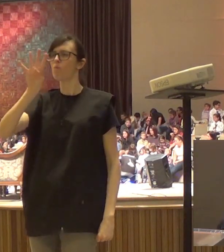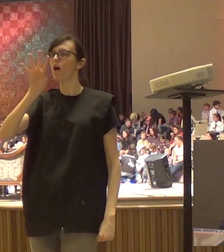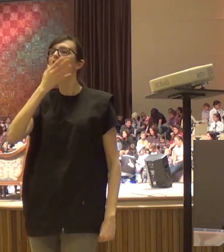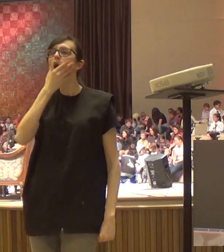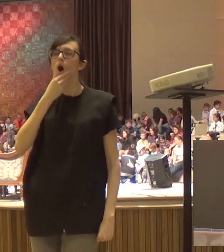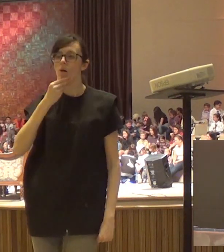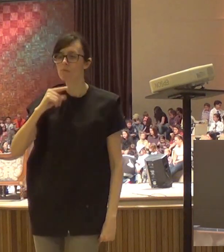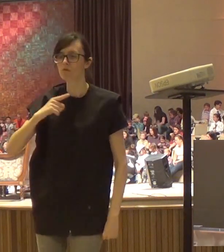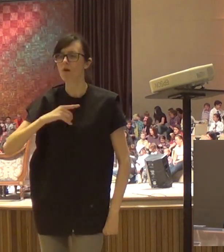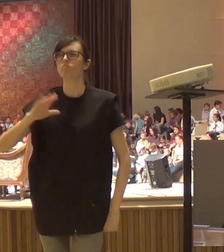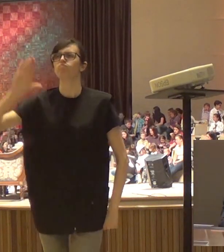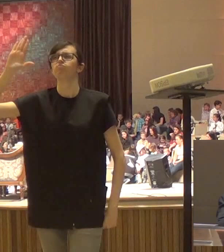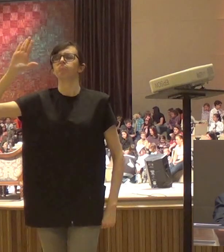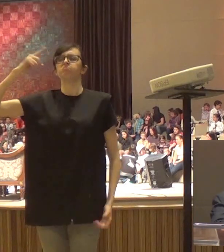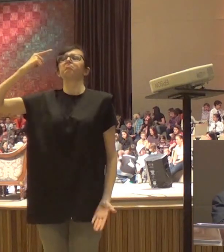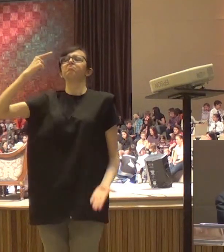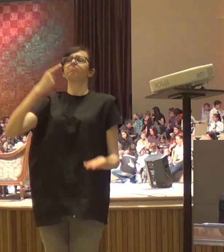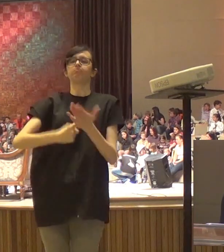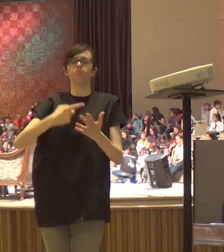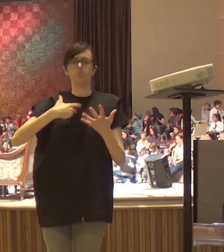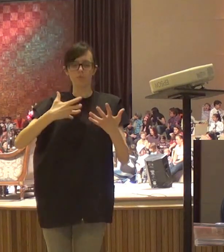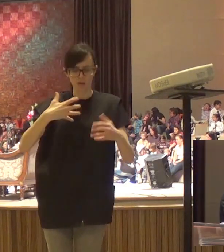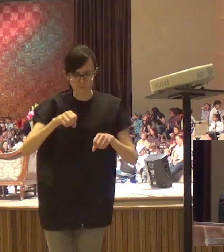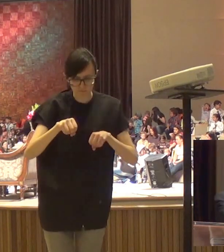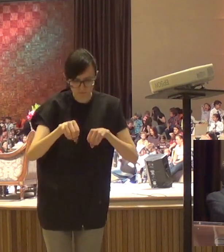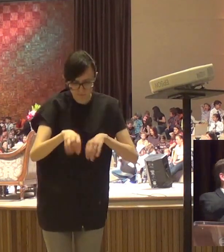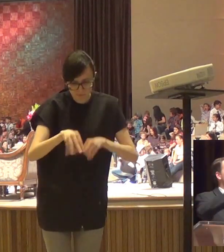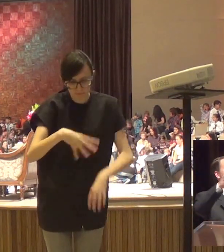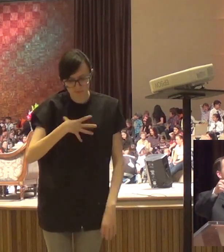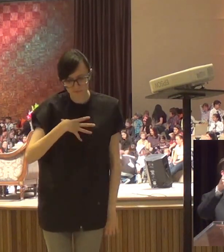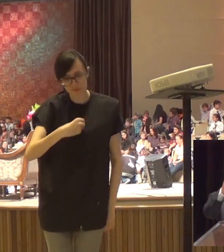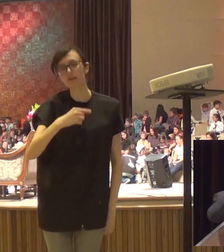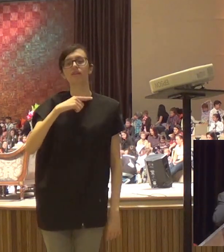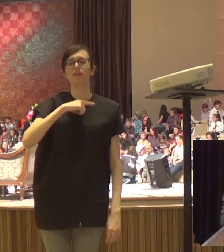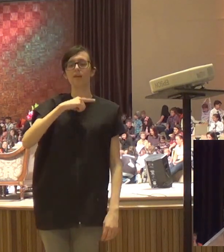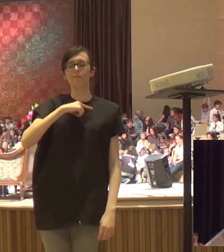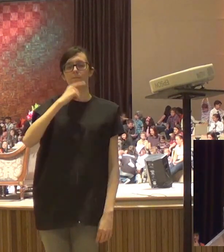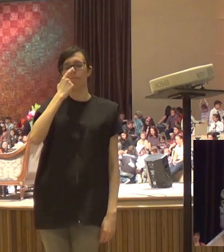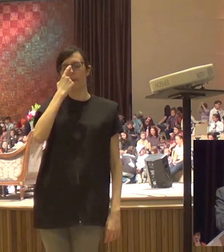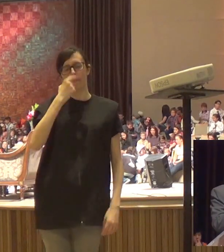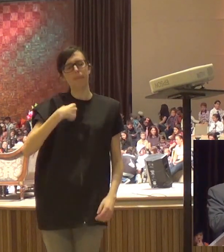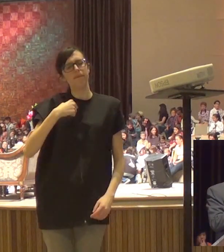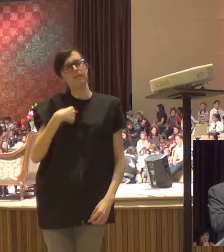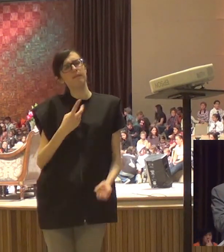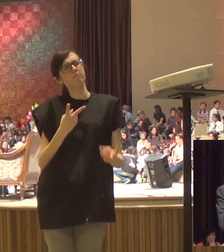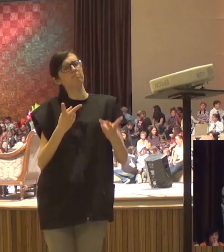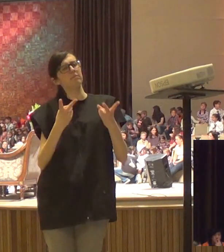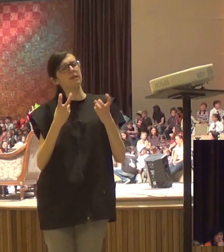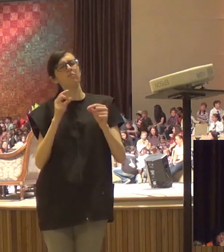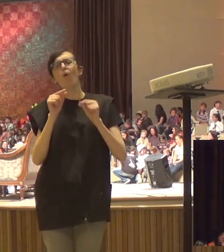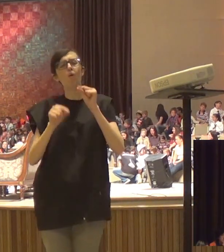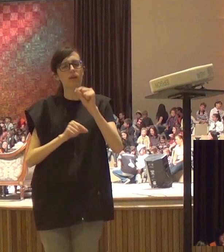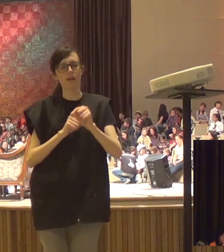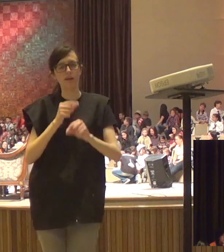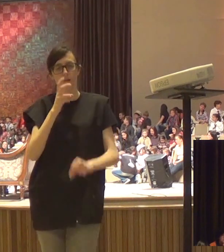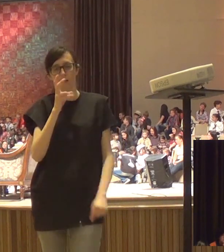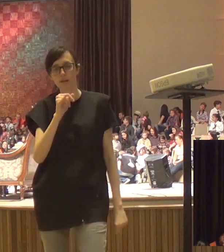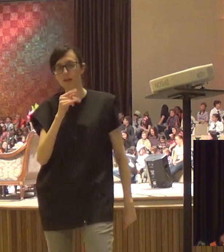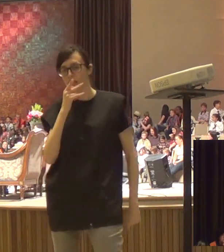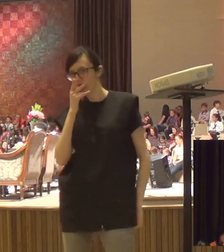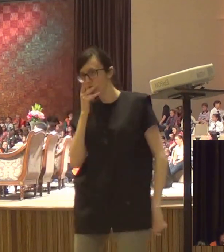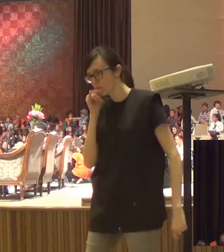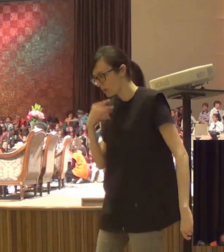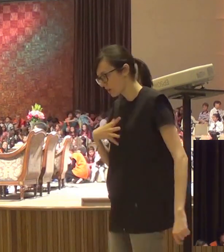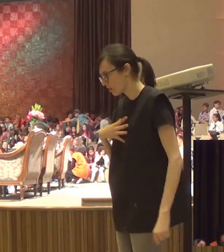que fazem um compromisso e tentam se aproximar do coração dos seus filhos. Uma coisa que eu noto também é que quando pais e